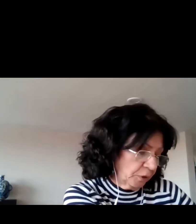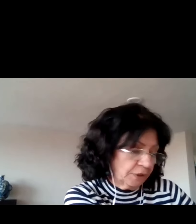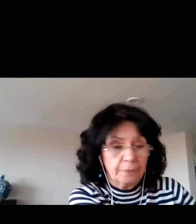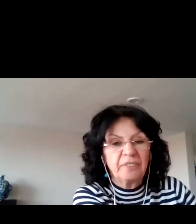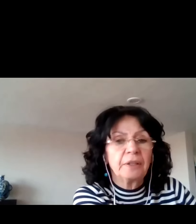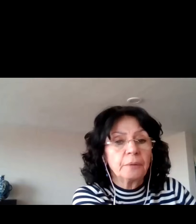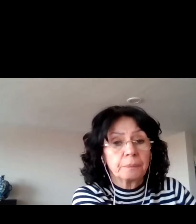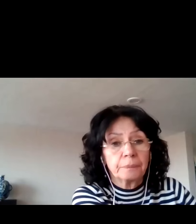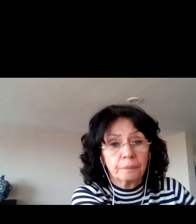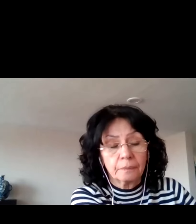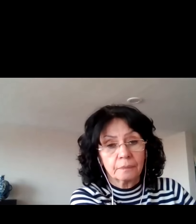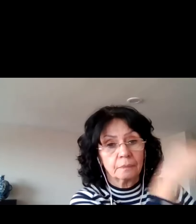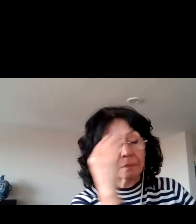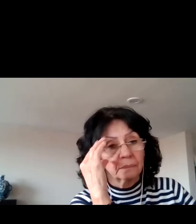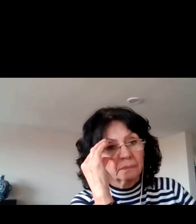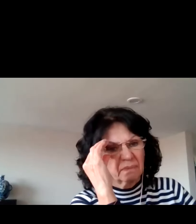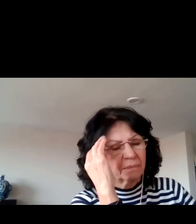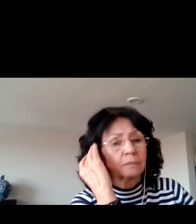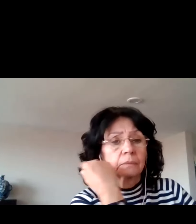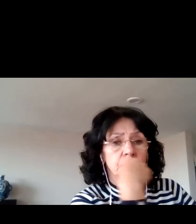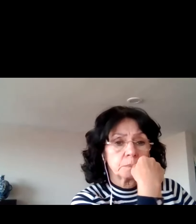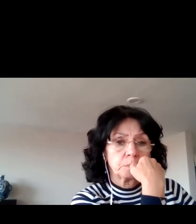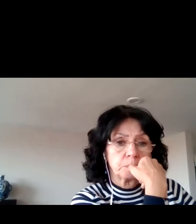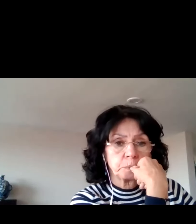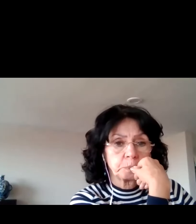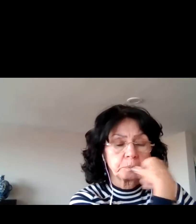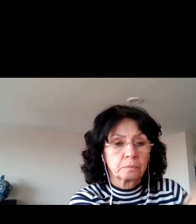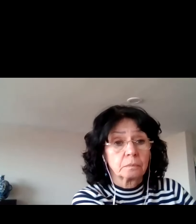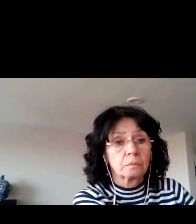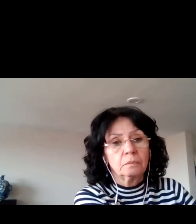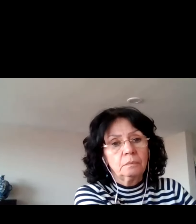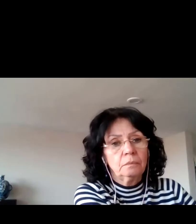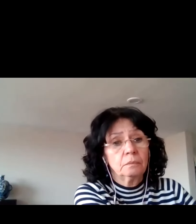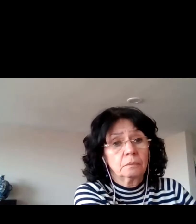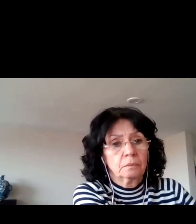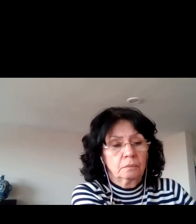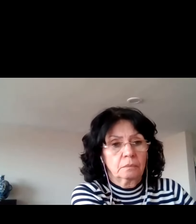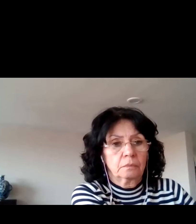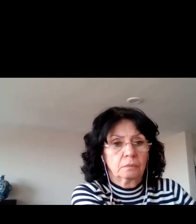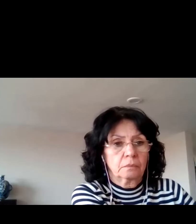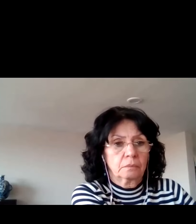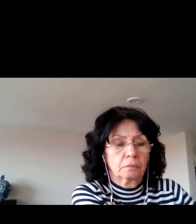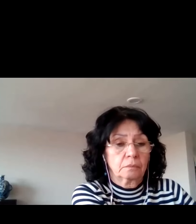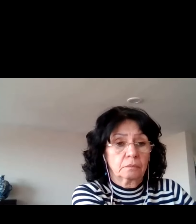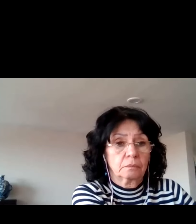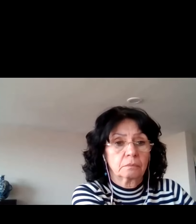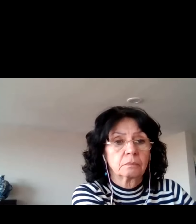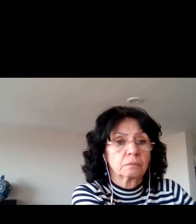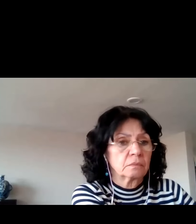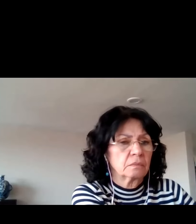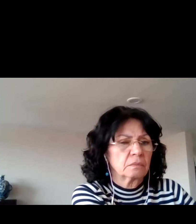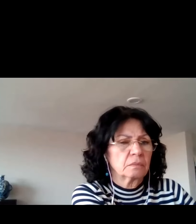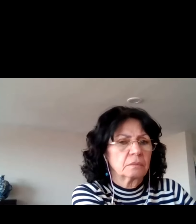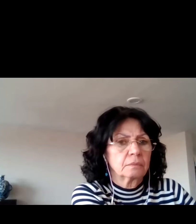personas, a los pacientes, a los pacientes, pero tampoco es la niña de contabilidad que recaba datos personales de no sé de quién.